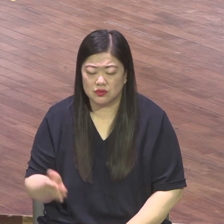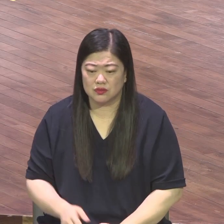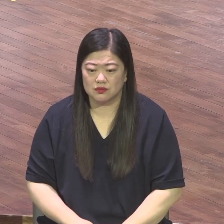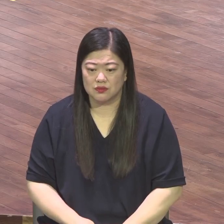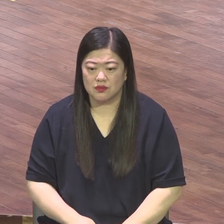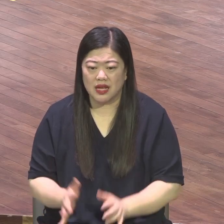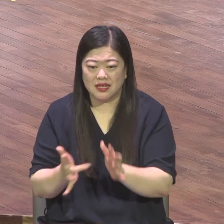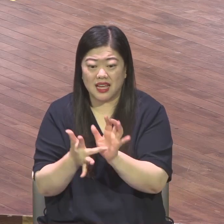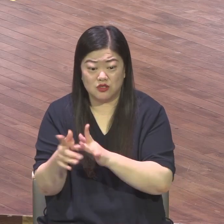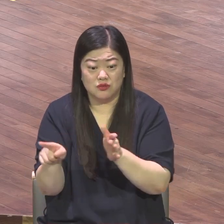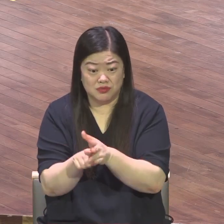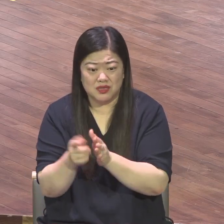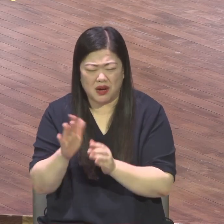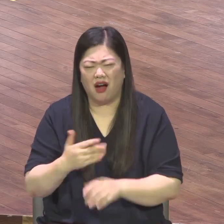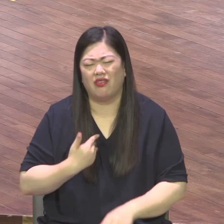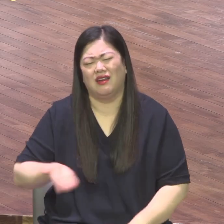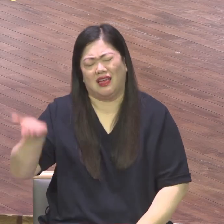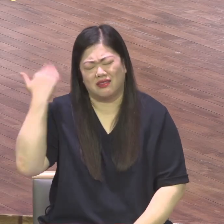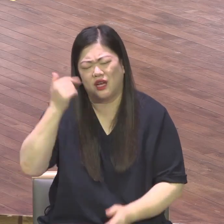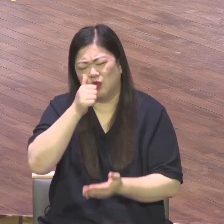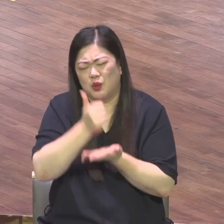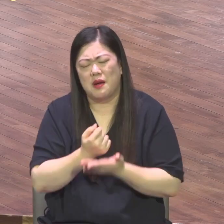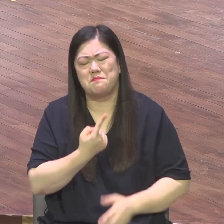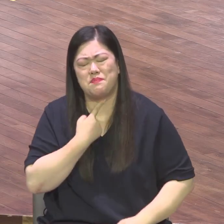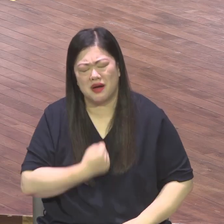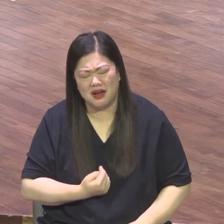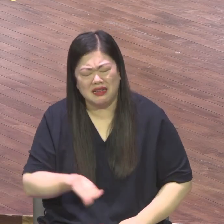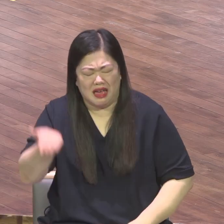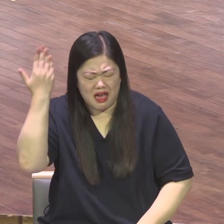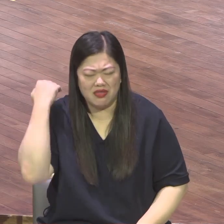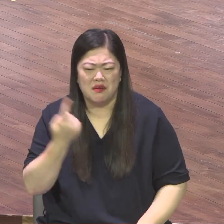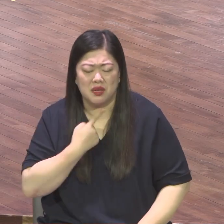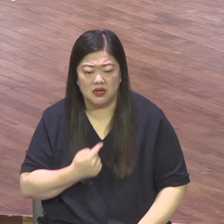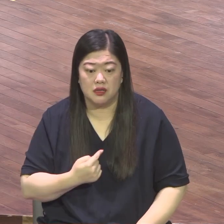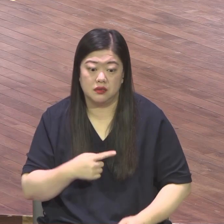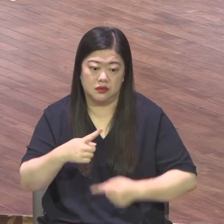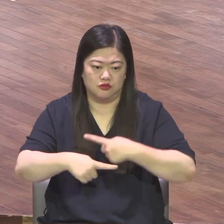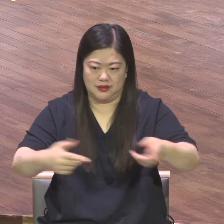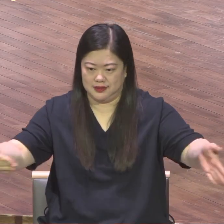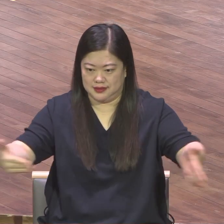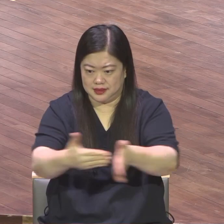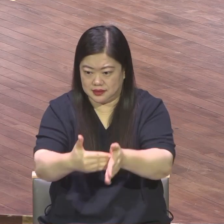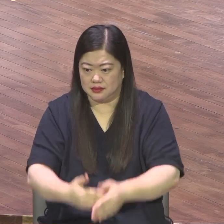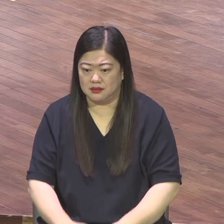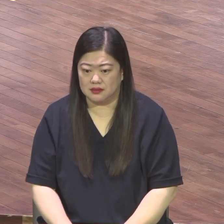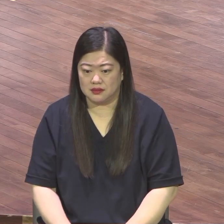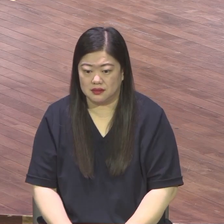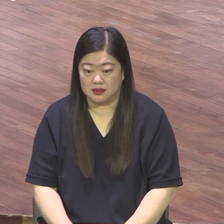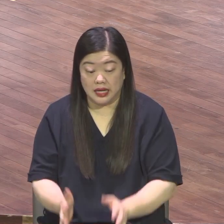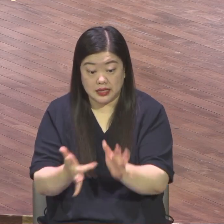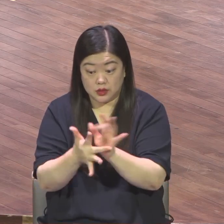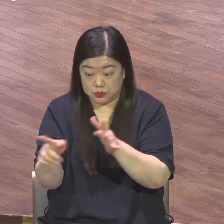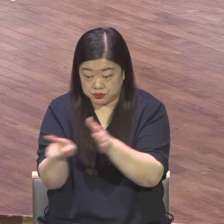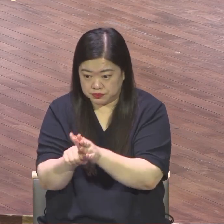마귀 자식에서 하나님의 자녀로 완전히 예수님을 믿는 순간에 회복이